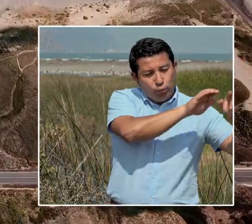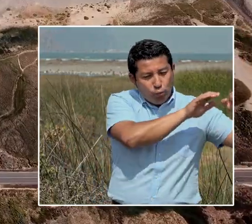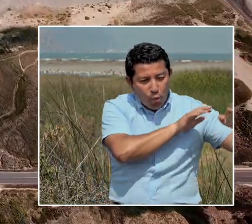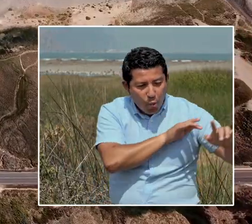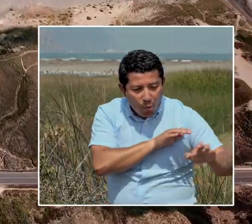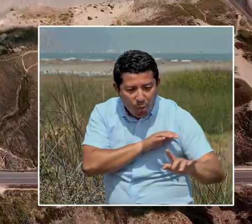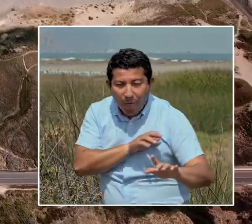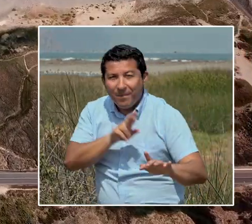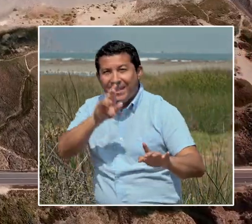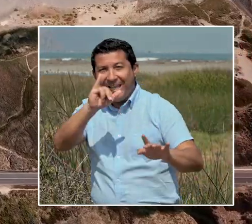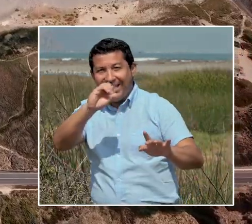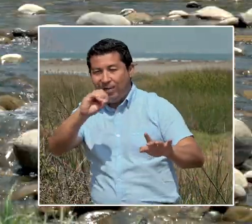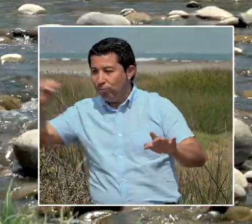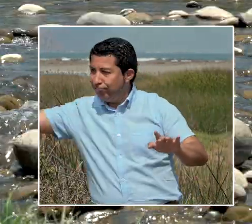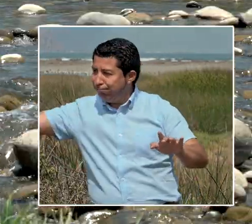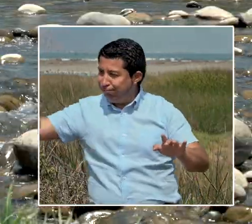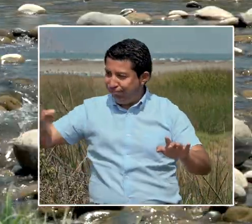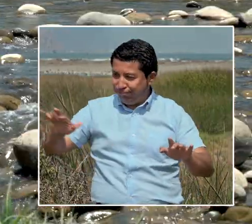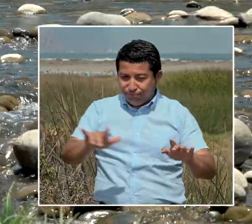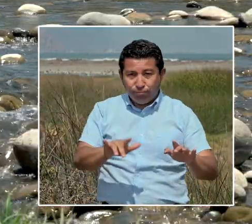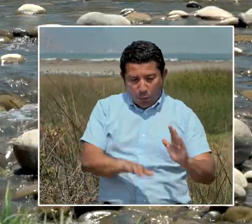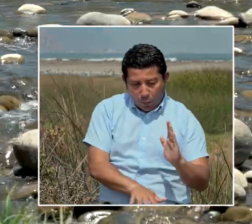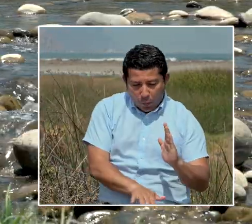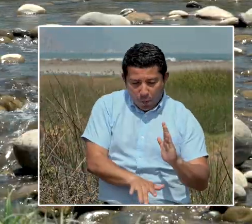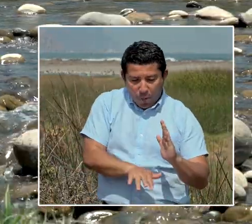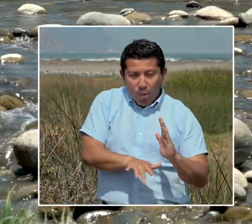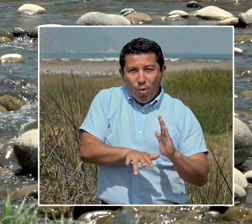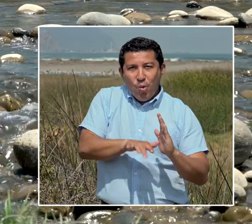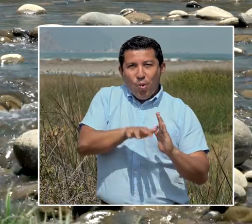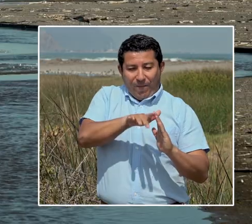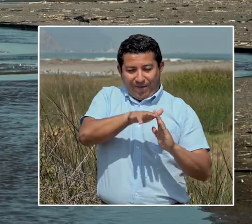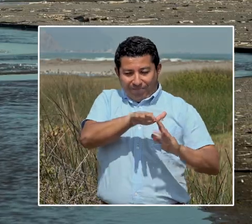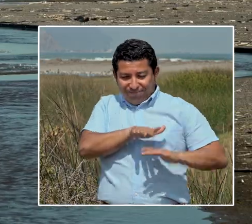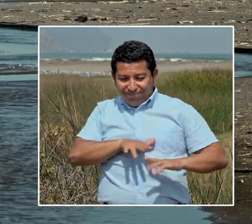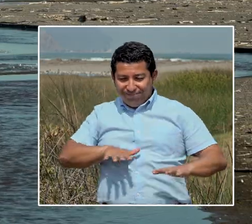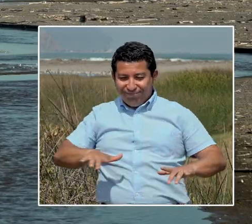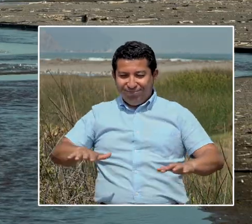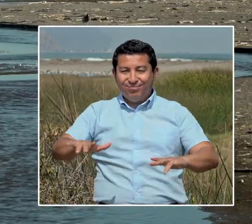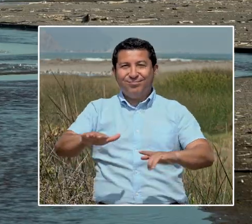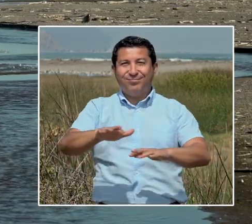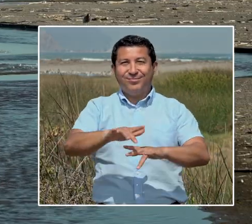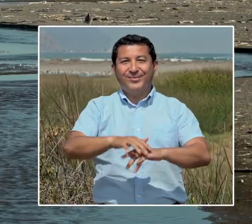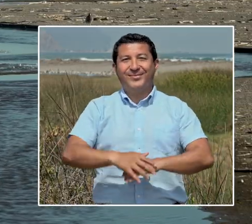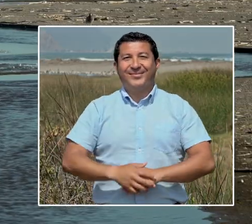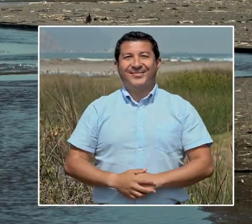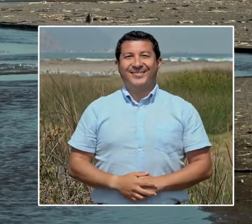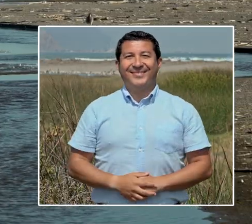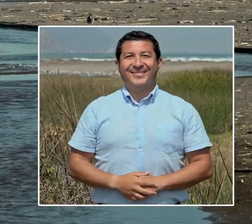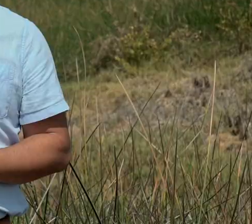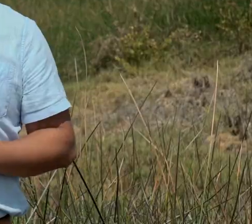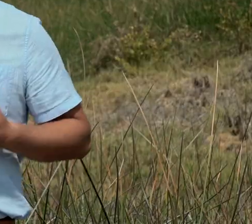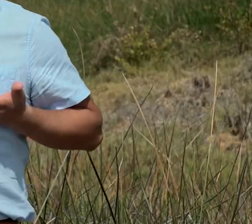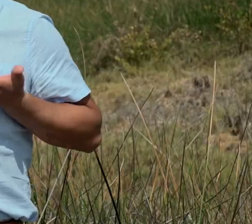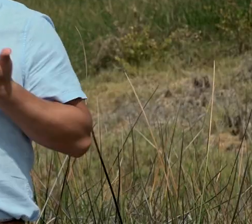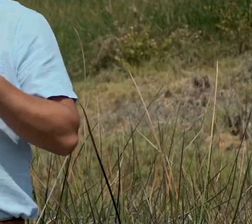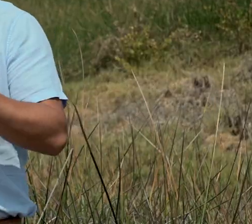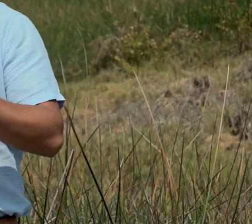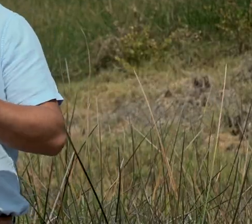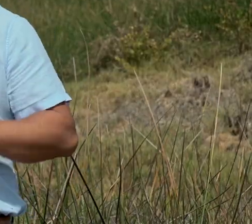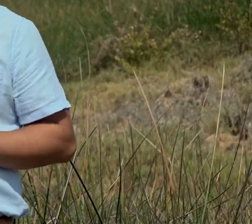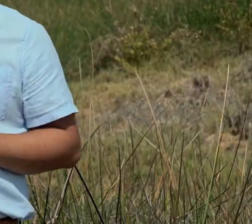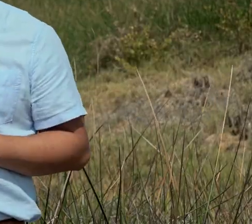por el mar el río y el afloramiento de aguas subterráneas aquí